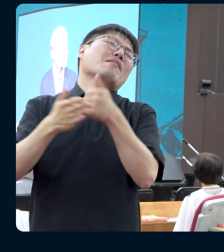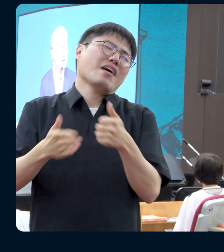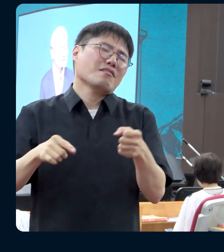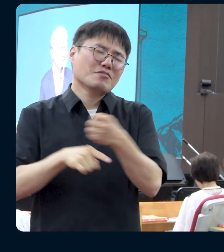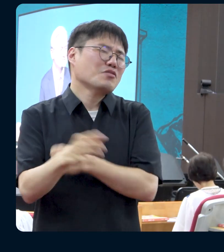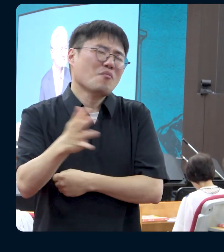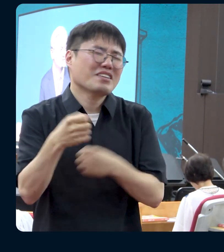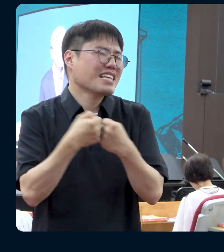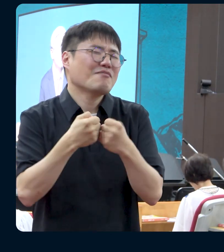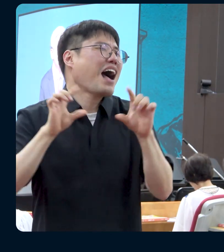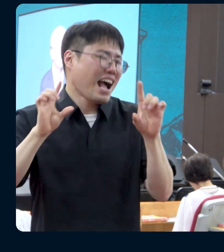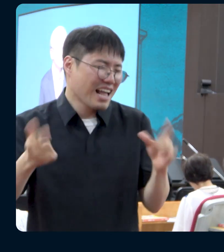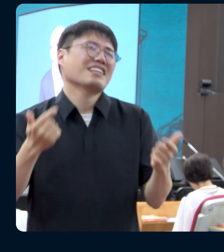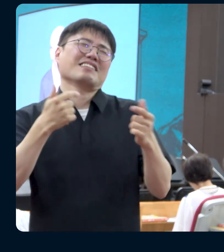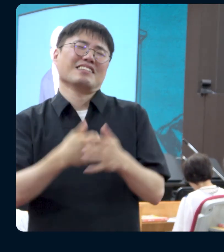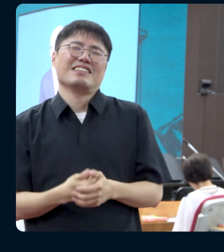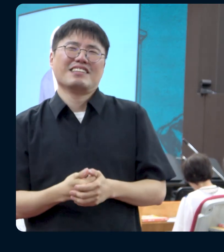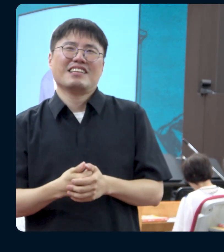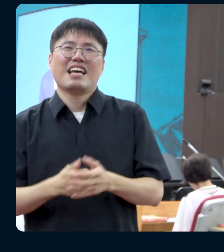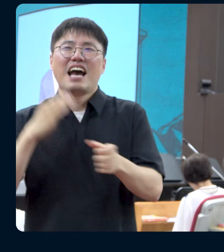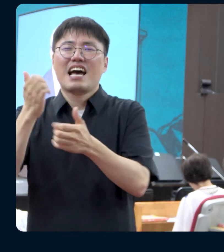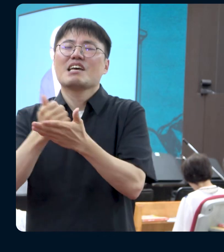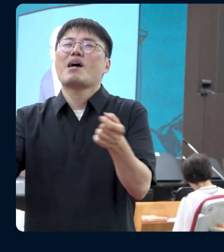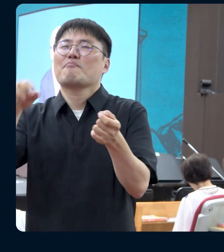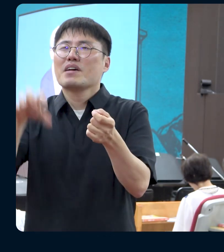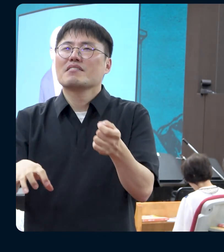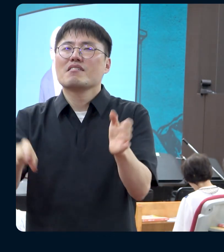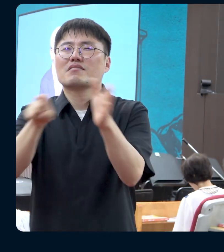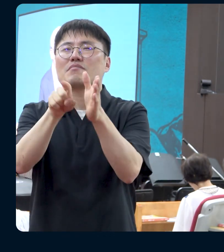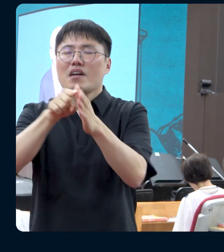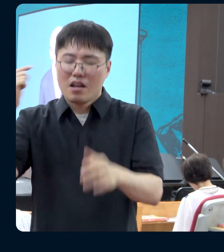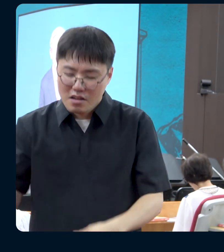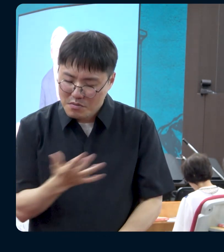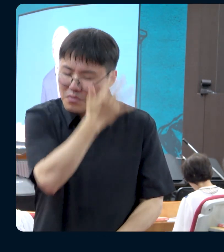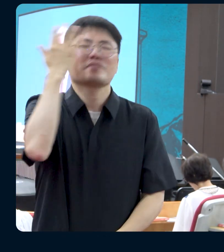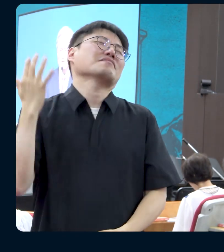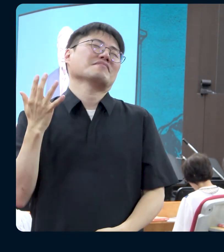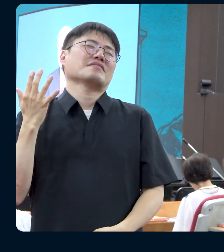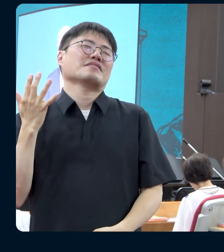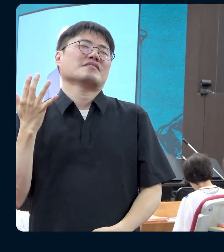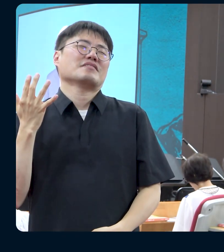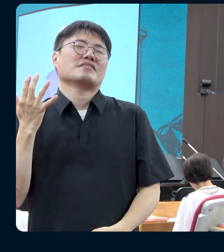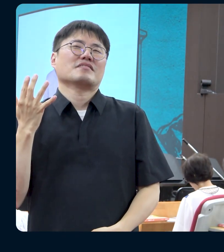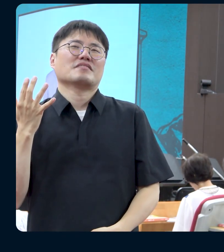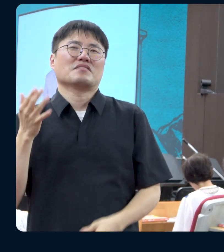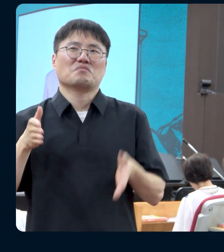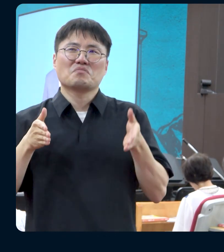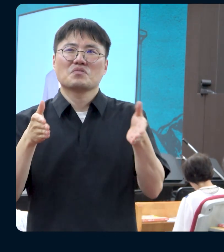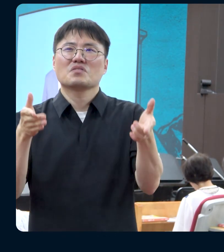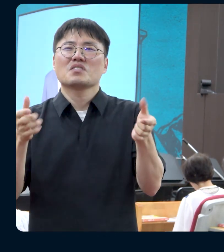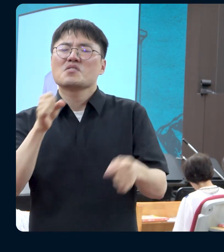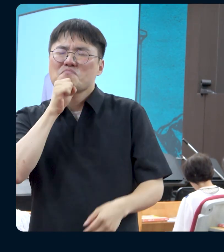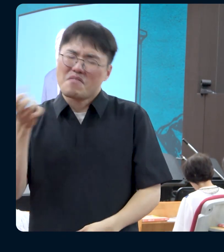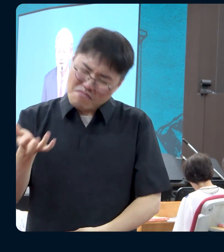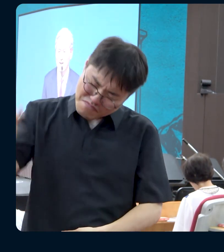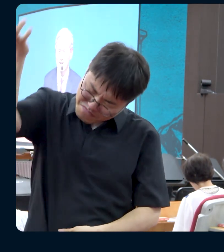예, 무의미한 싸움은 아니에요. 우리 하나님 앞에서 신앙의 아름다운